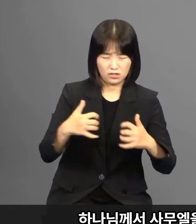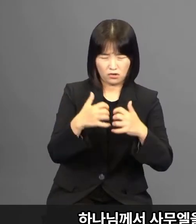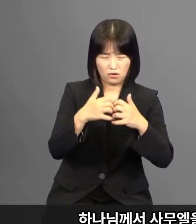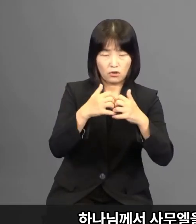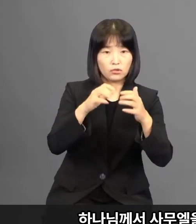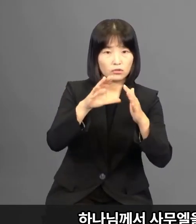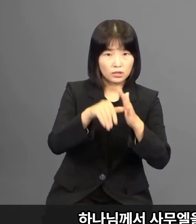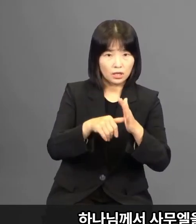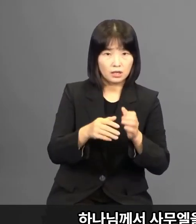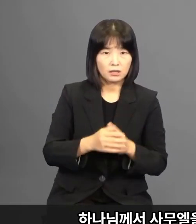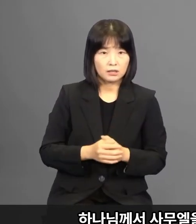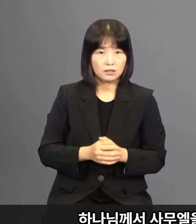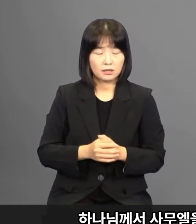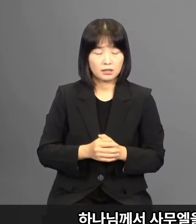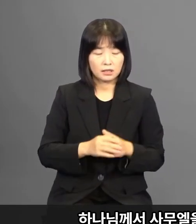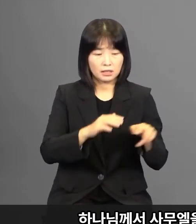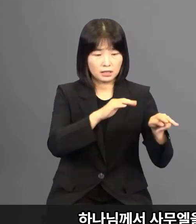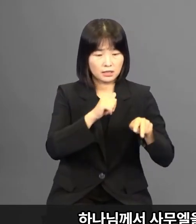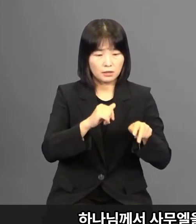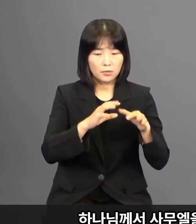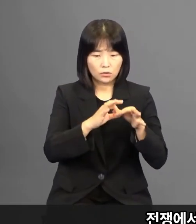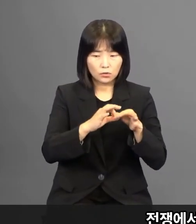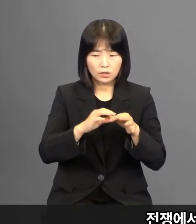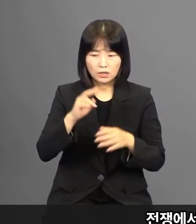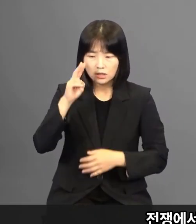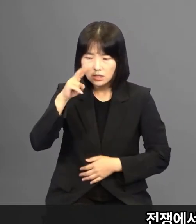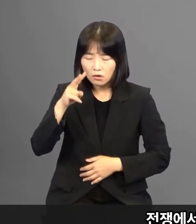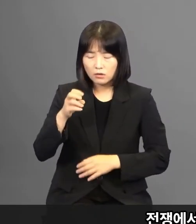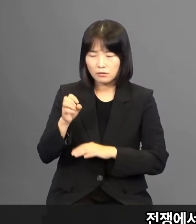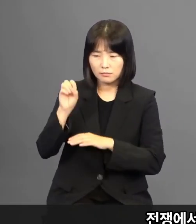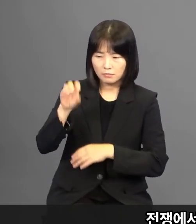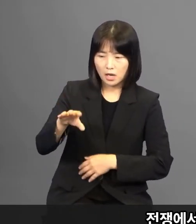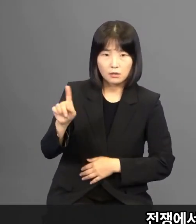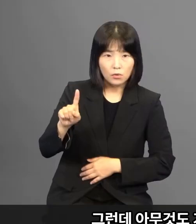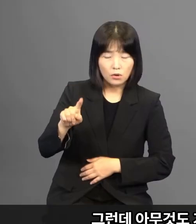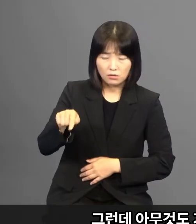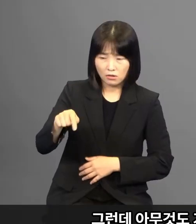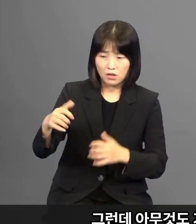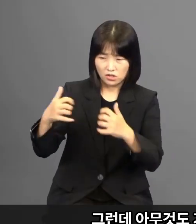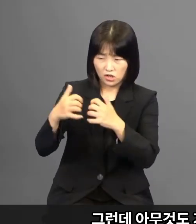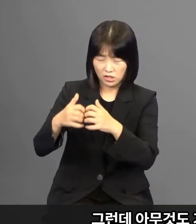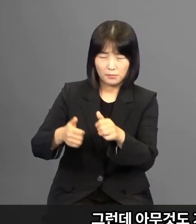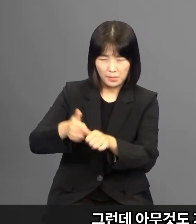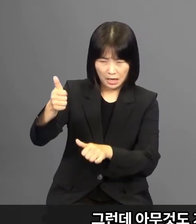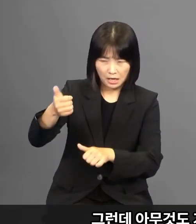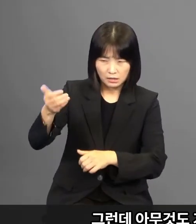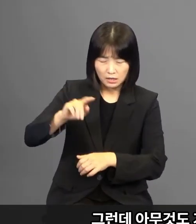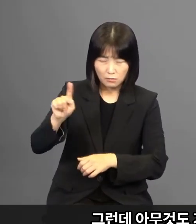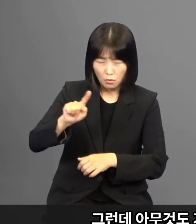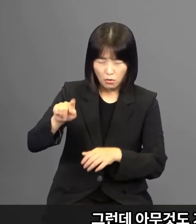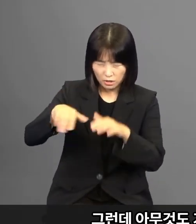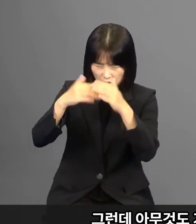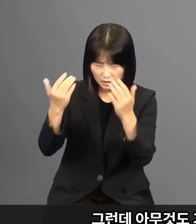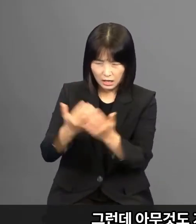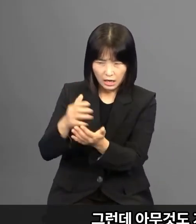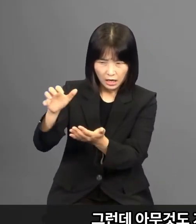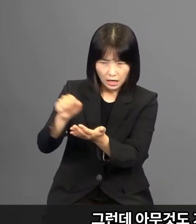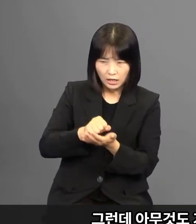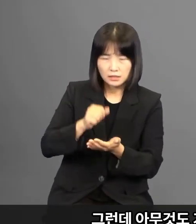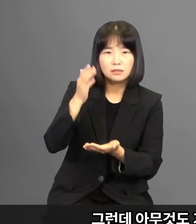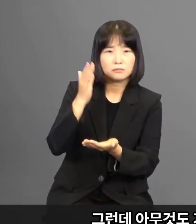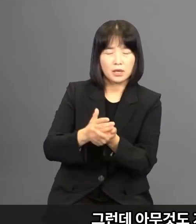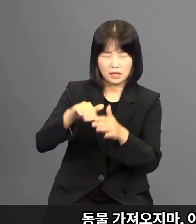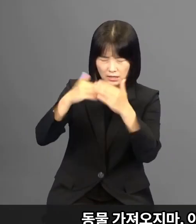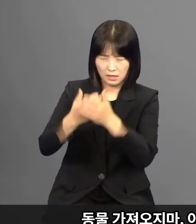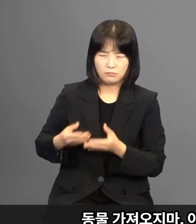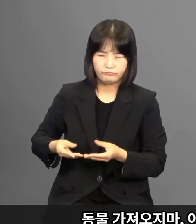하나님께서 사무엘을 통하여서 사울에게 말씀하십니다. 전쟁에서 너가 이기게 될 거다. 그런데 아무것도 가져오지 마. 다 진멸해야